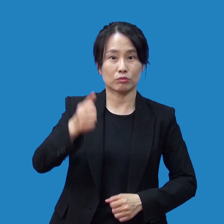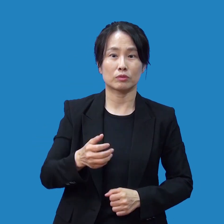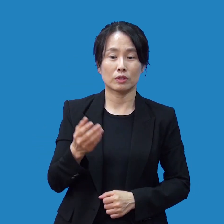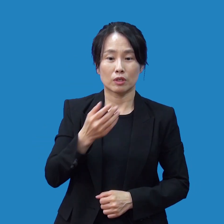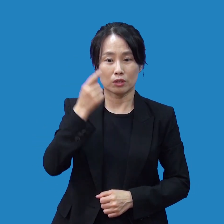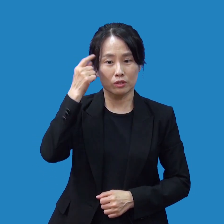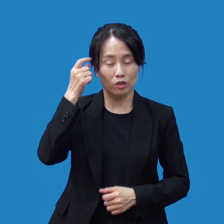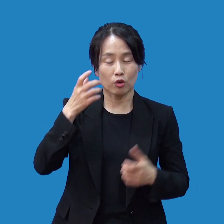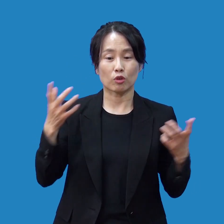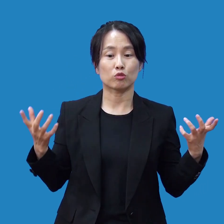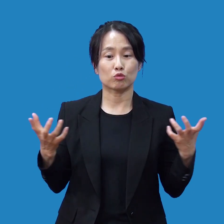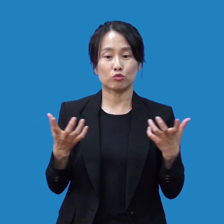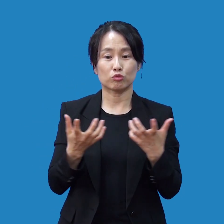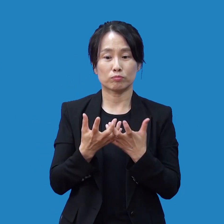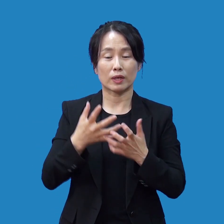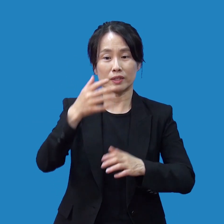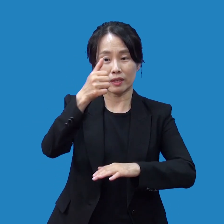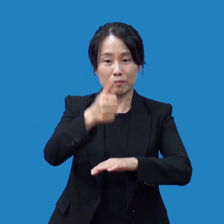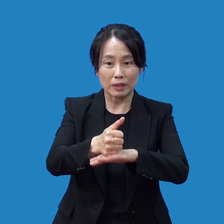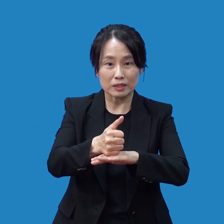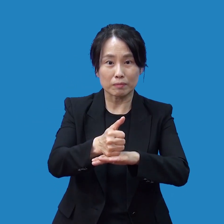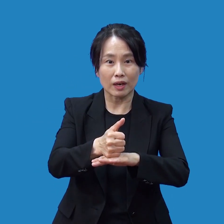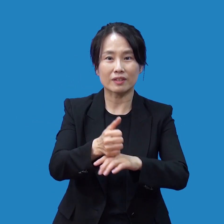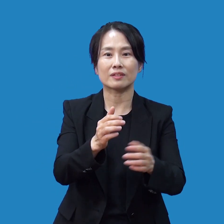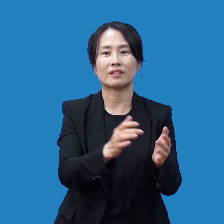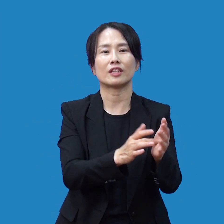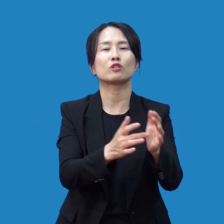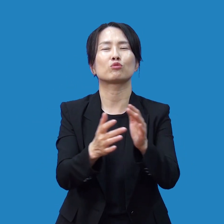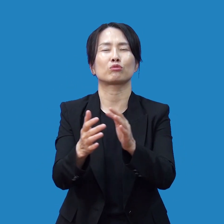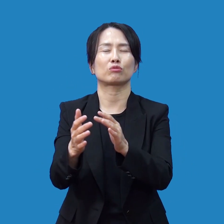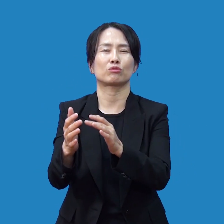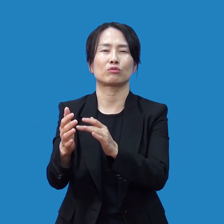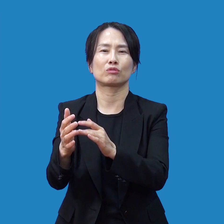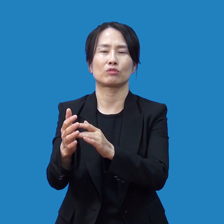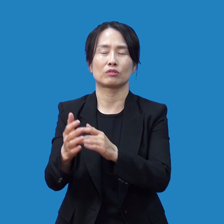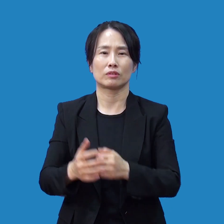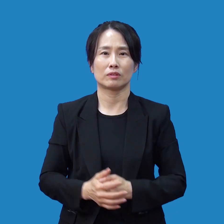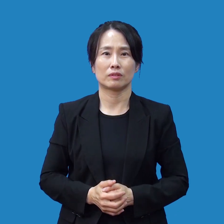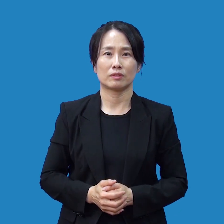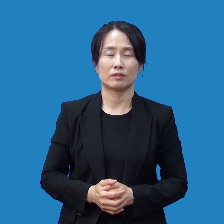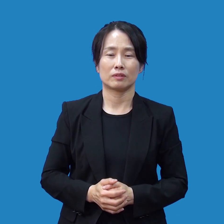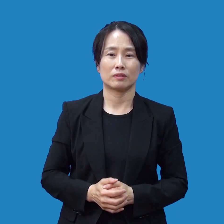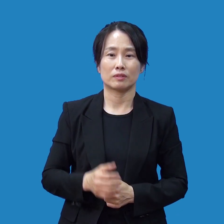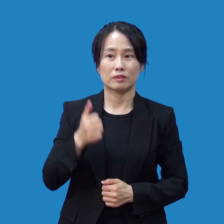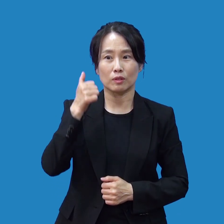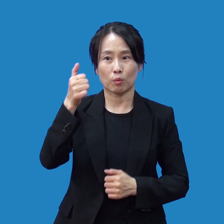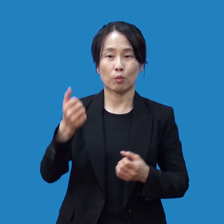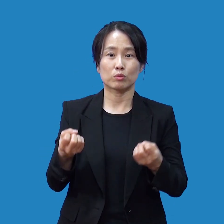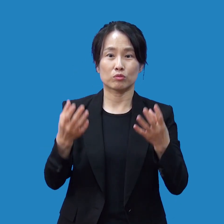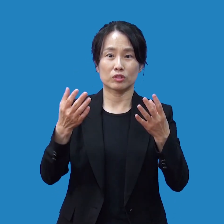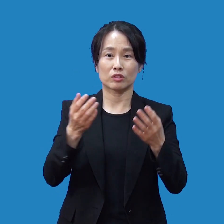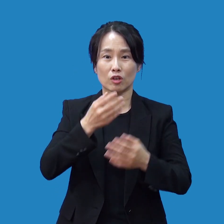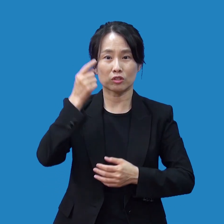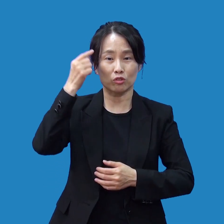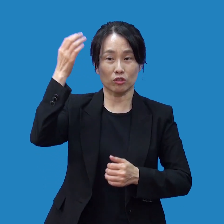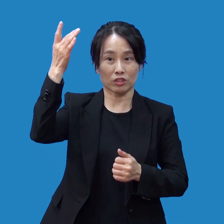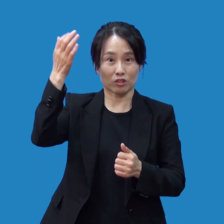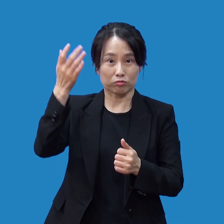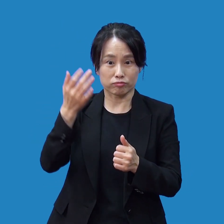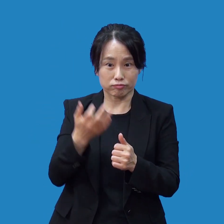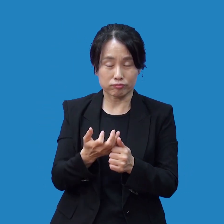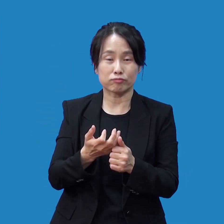충만의 종착점이 바로 예수님이라 이런 의미입니다. 이 오순절 성령께서 강림하심으로